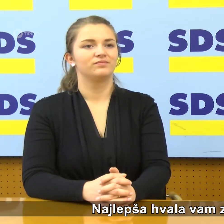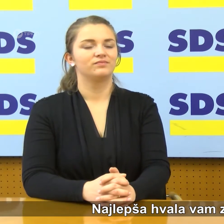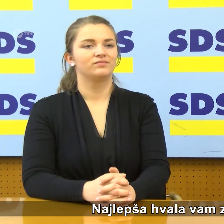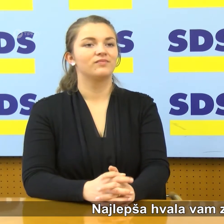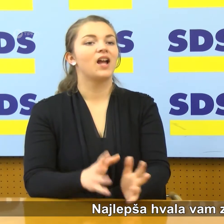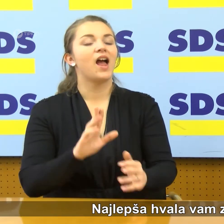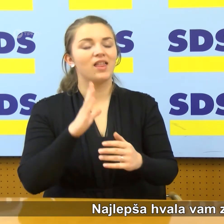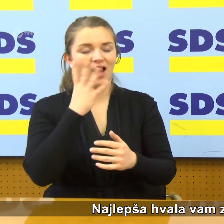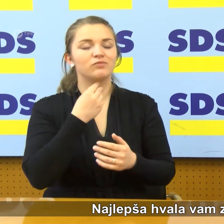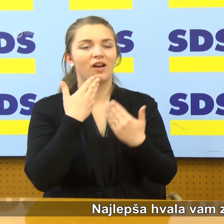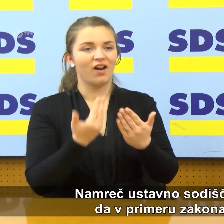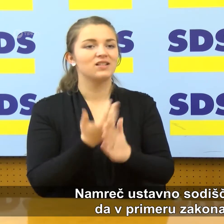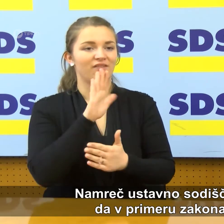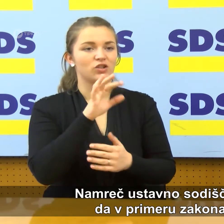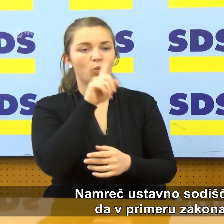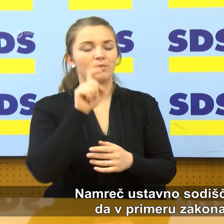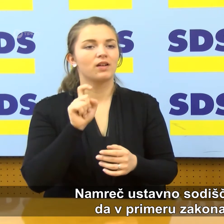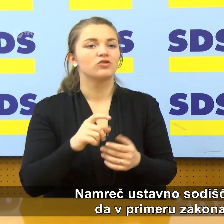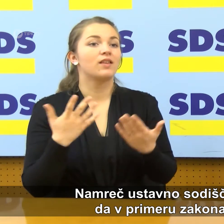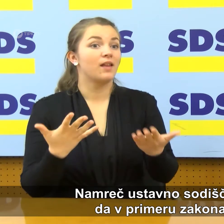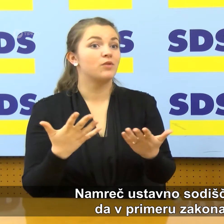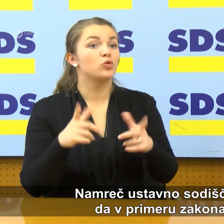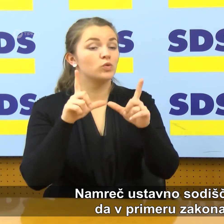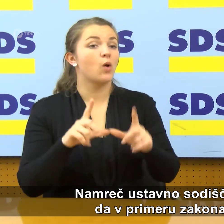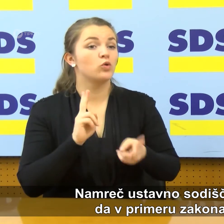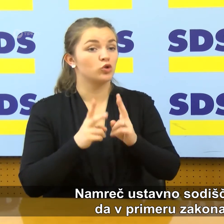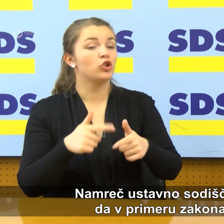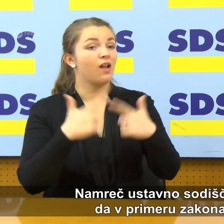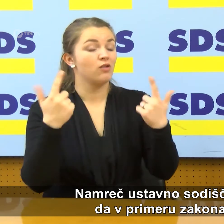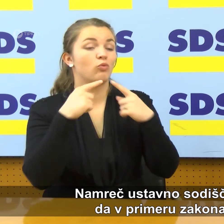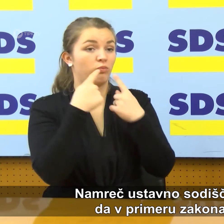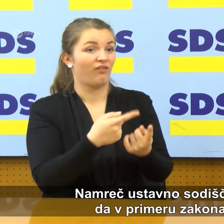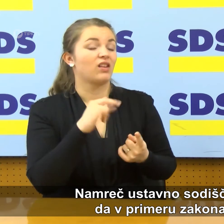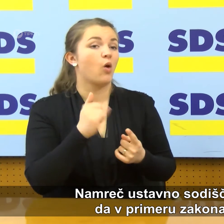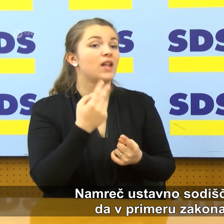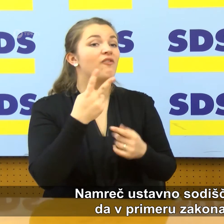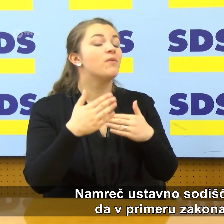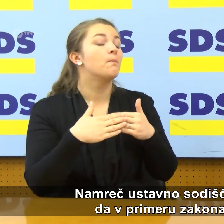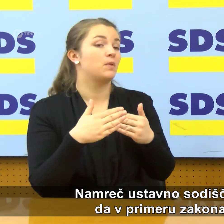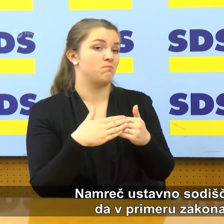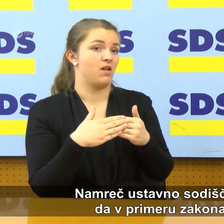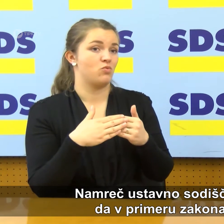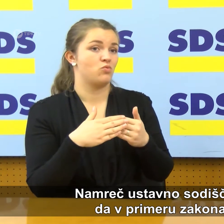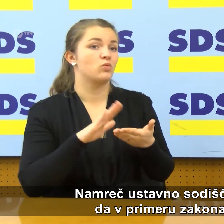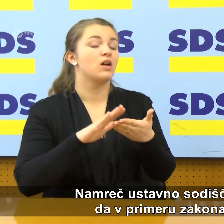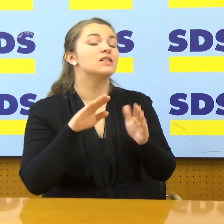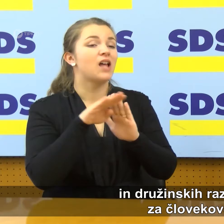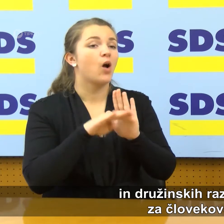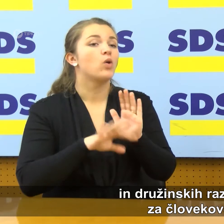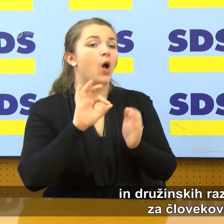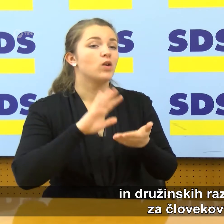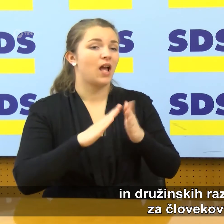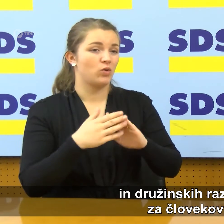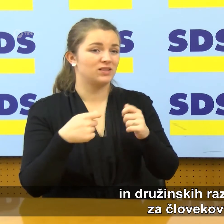Ja, najlepša hvala za vaše vprašanje. Namreč Ustavno sodišče jasno povedalo, da v primeru zakona o zakonski zvezi